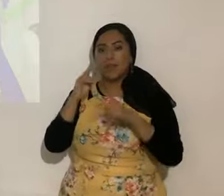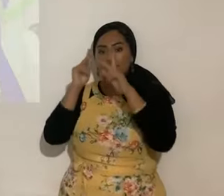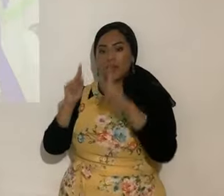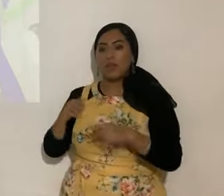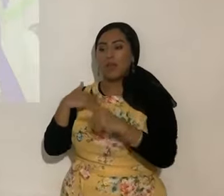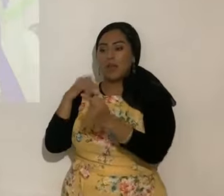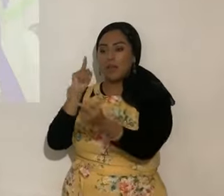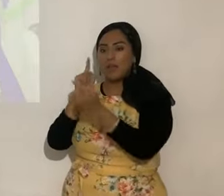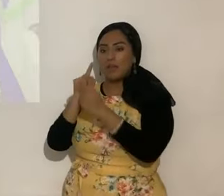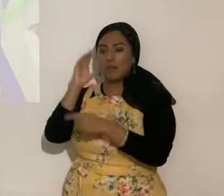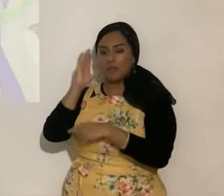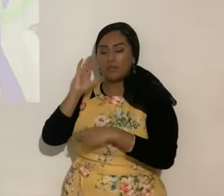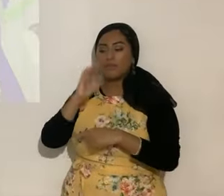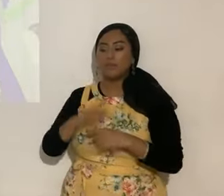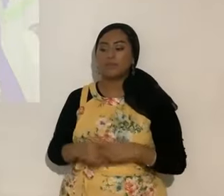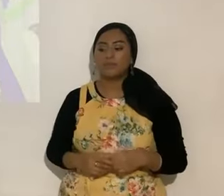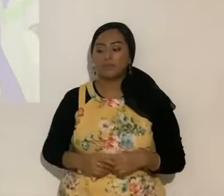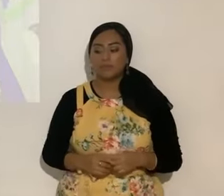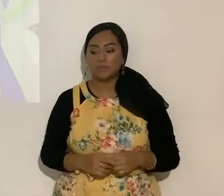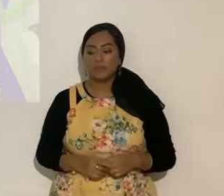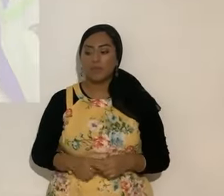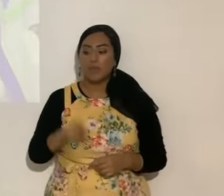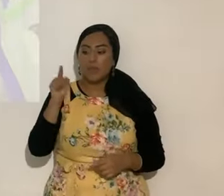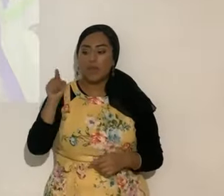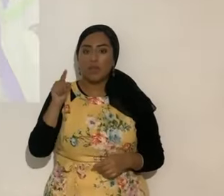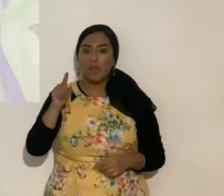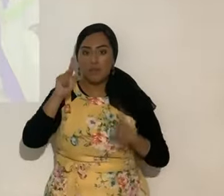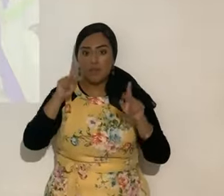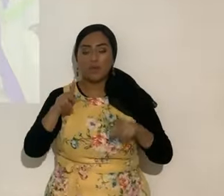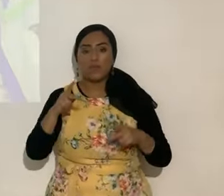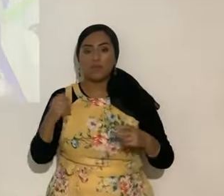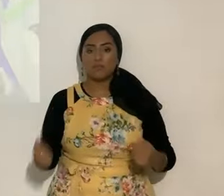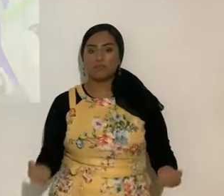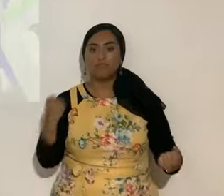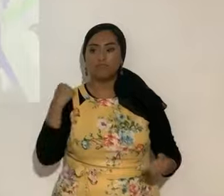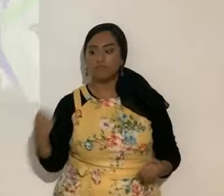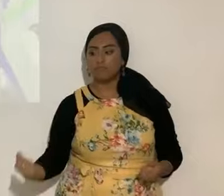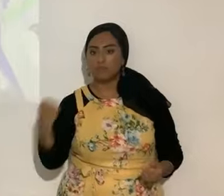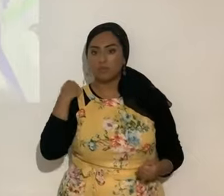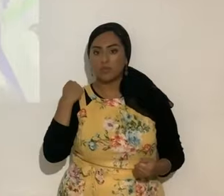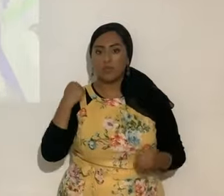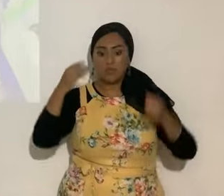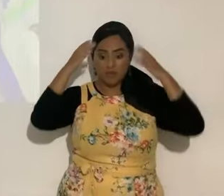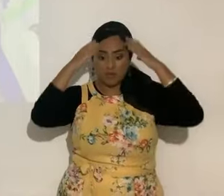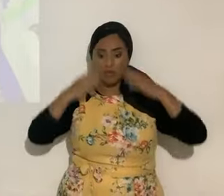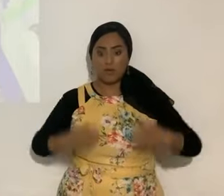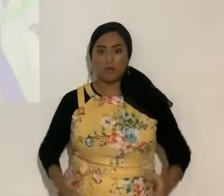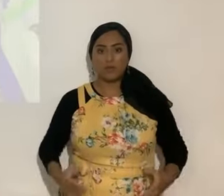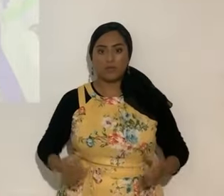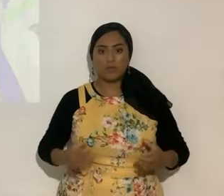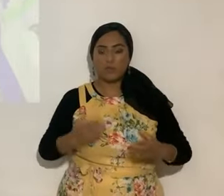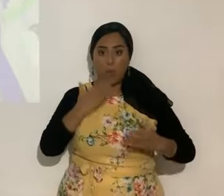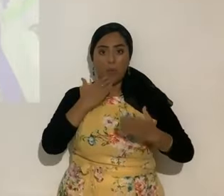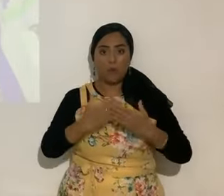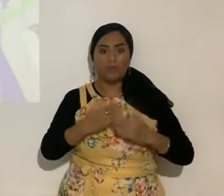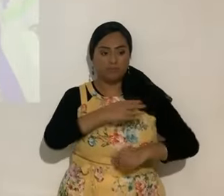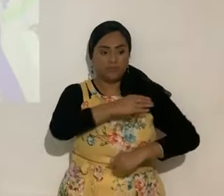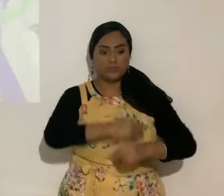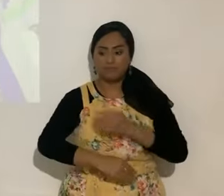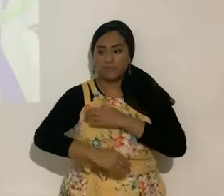mío, no menciona nombres nunca, él era pesista, hacía muchas pesas, tenía un cuerpo, pues, atlético, como decimos,